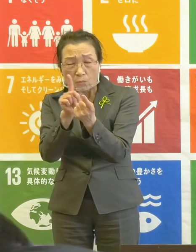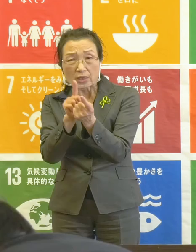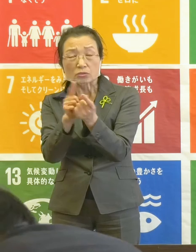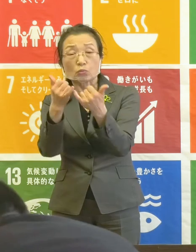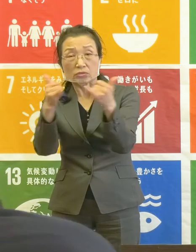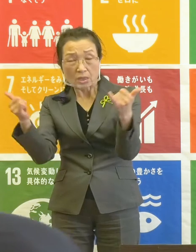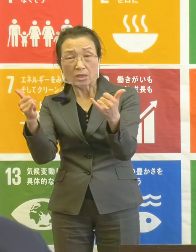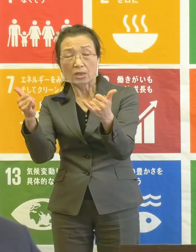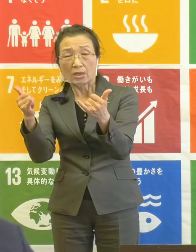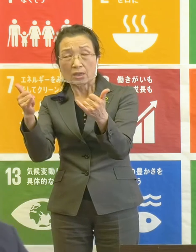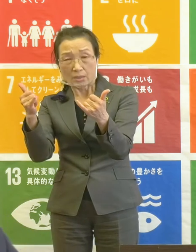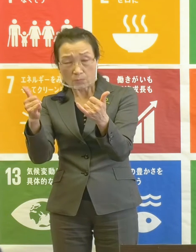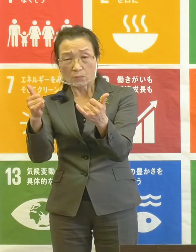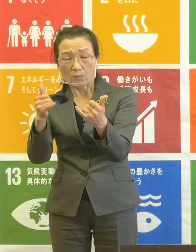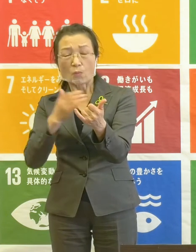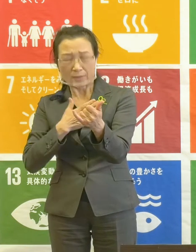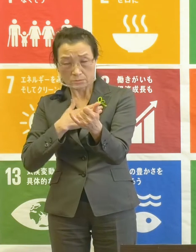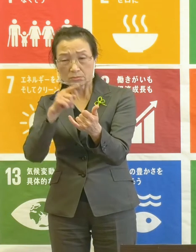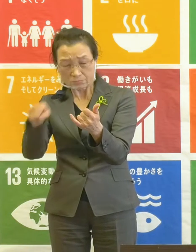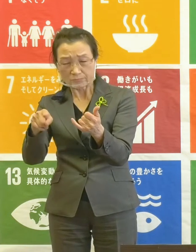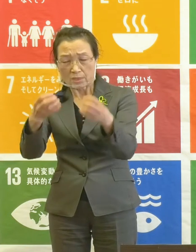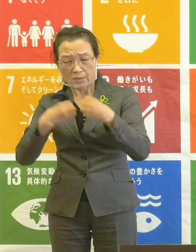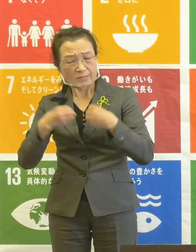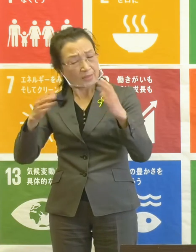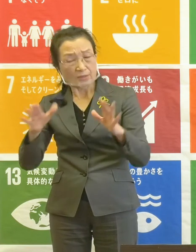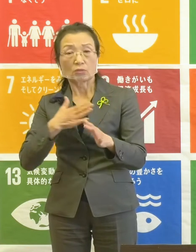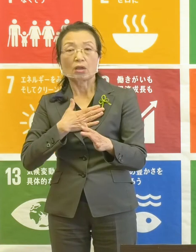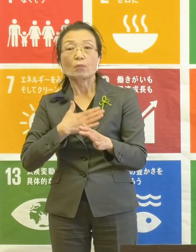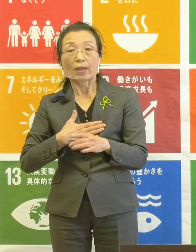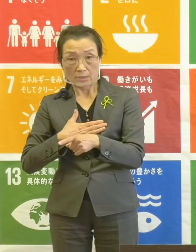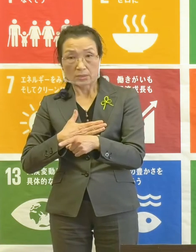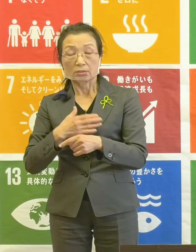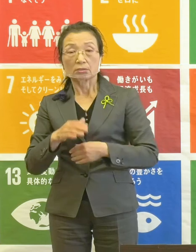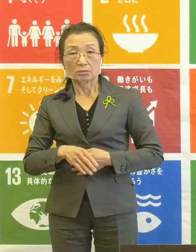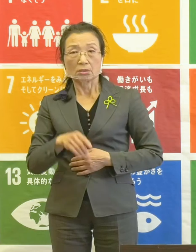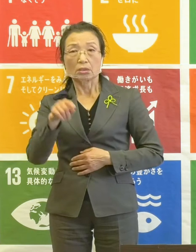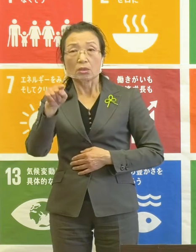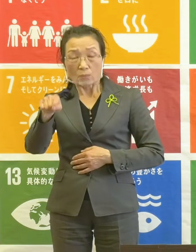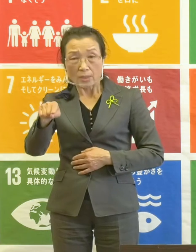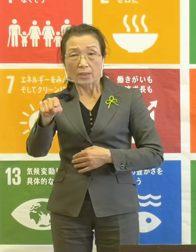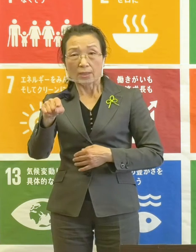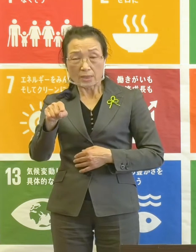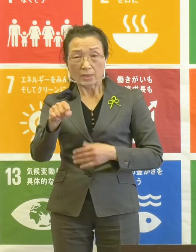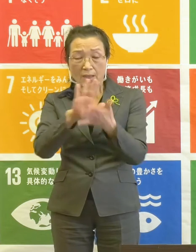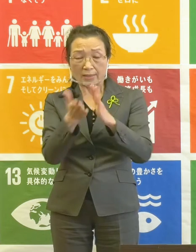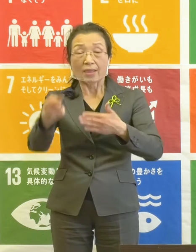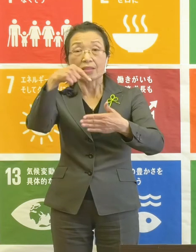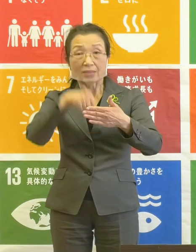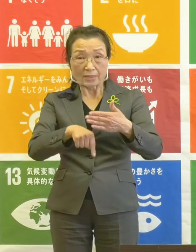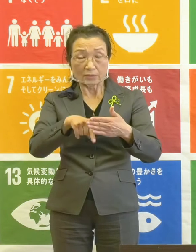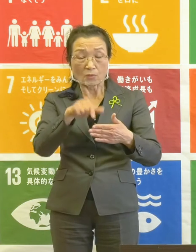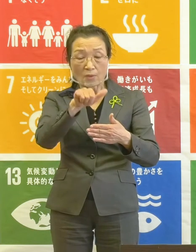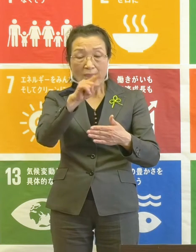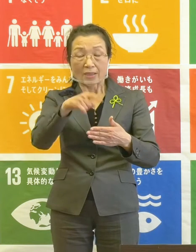され、陰性であることから、この感染が県内の変異株の感染拡大にはつながら